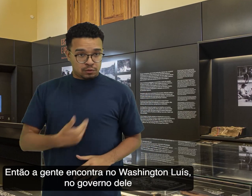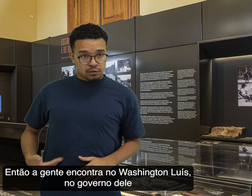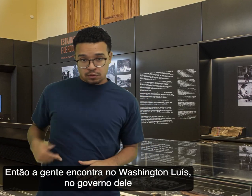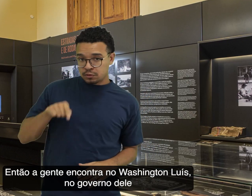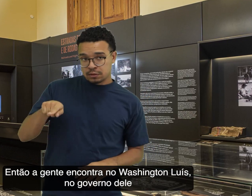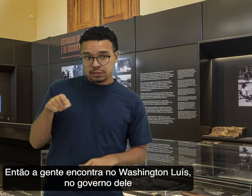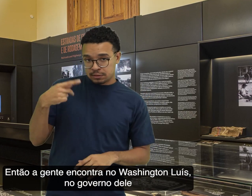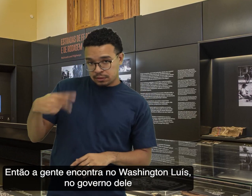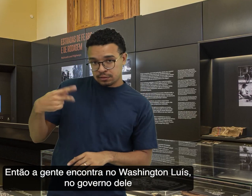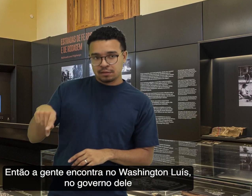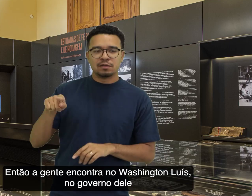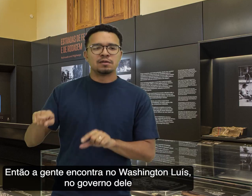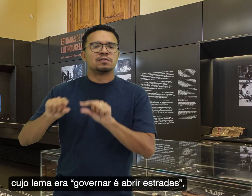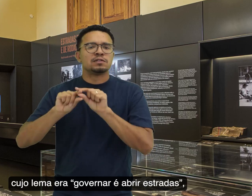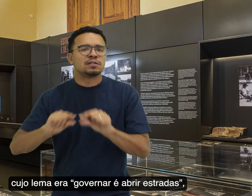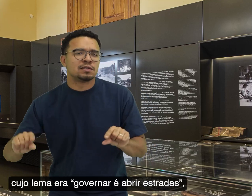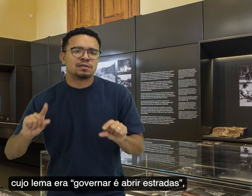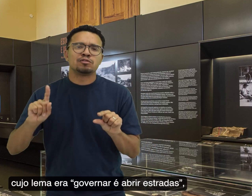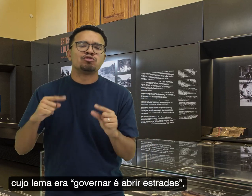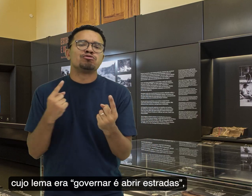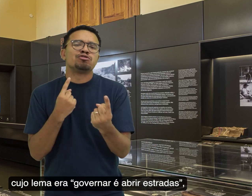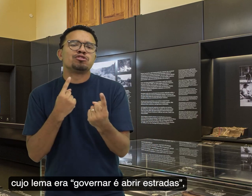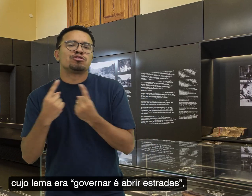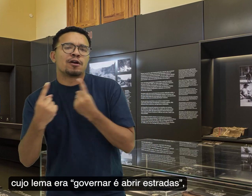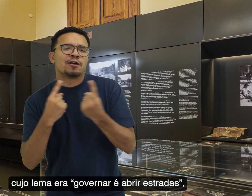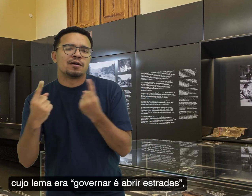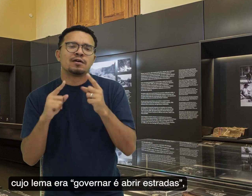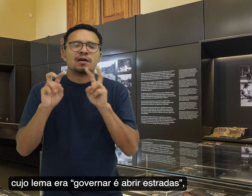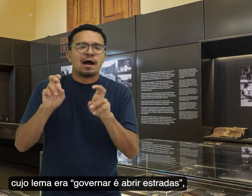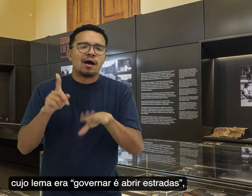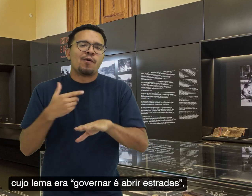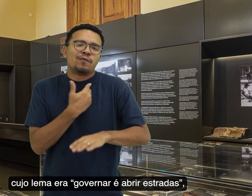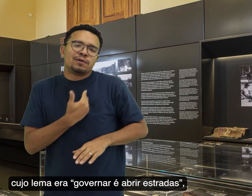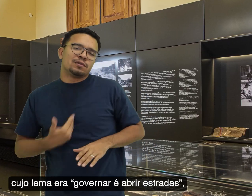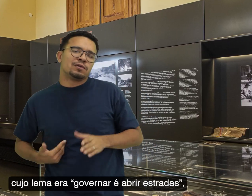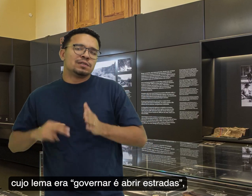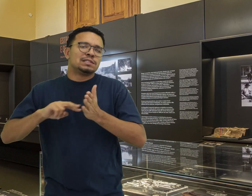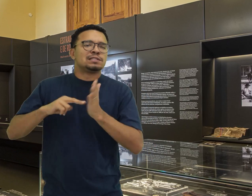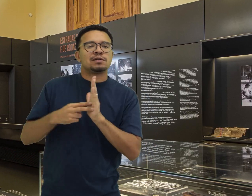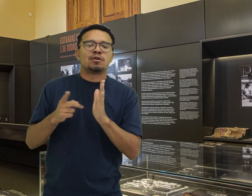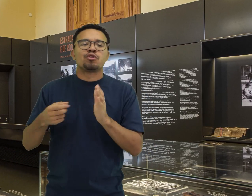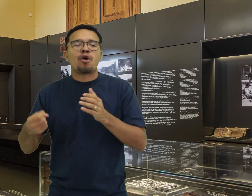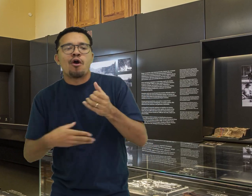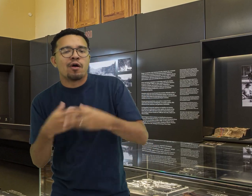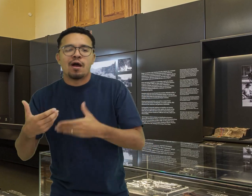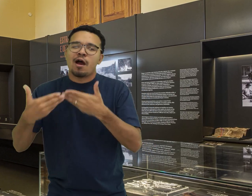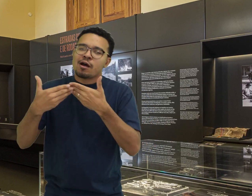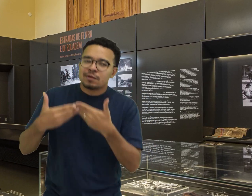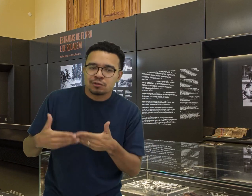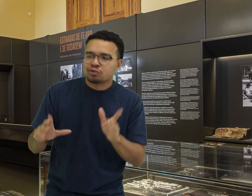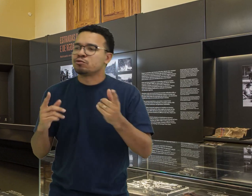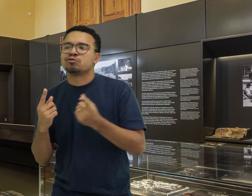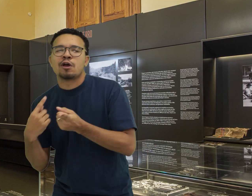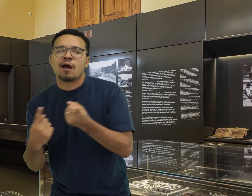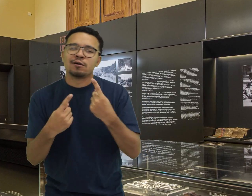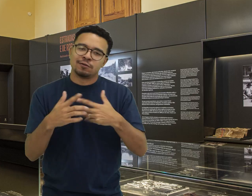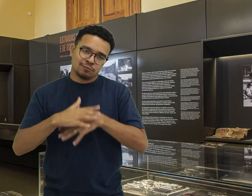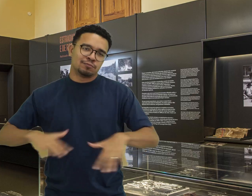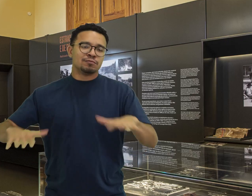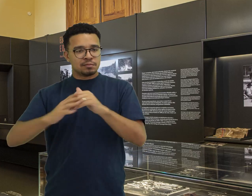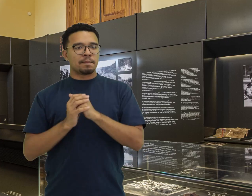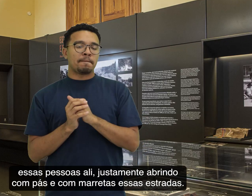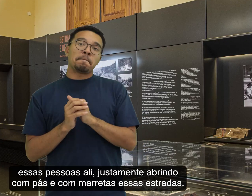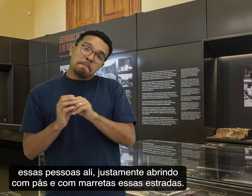gente encontra no Washington Luiz, no governo dele, cujo lema era governar é abrir estradas, essas pessoas